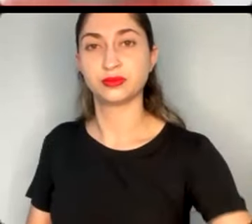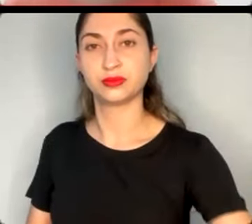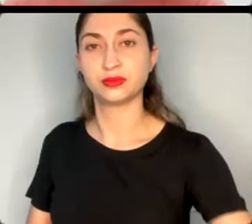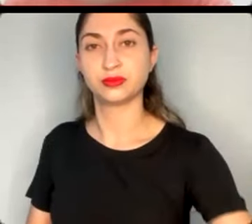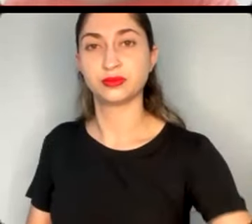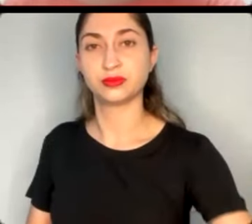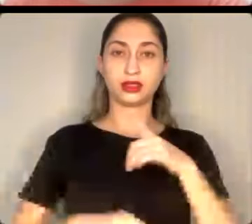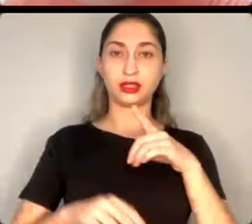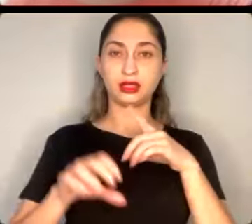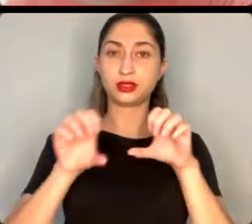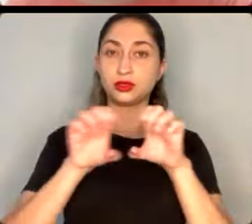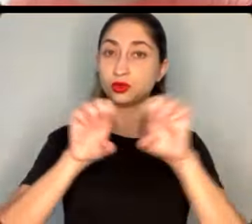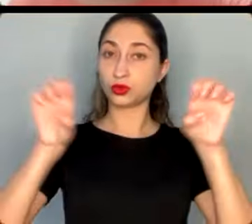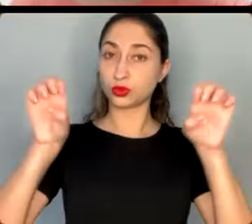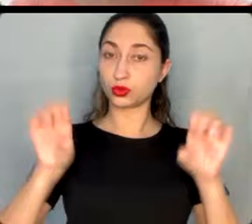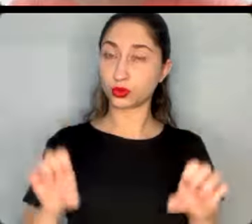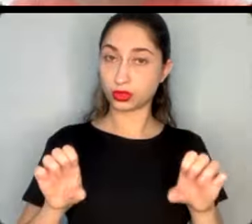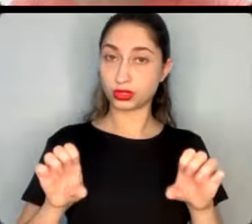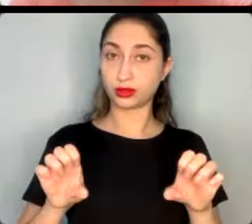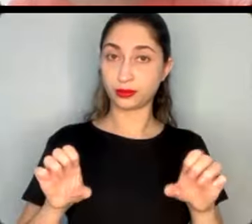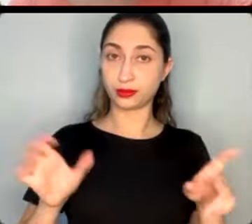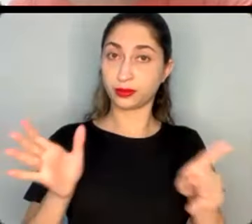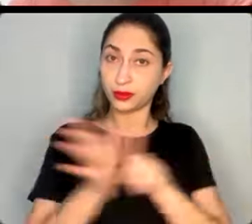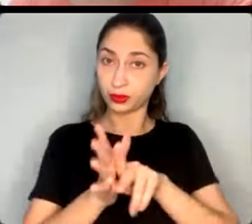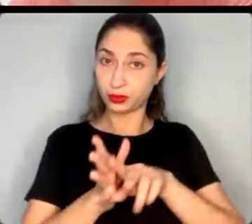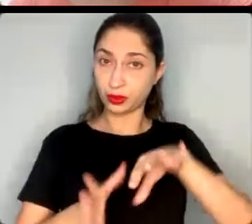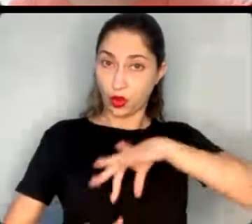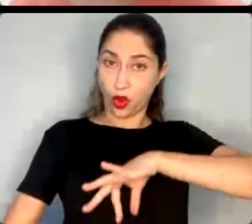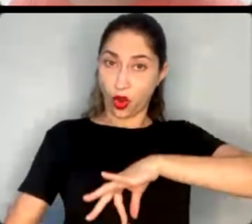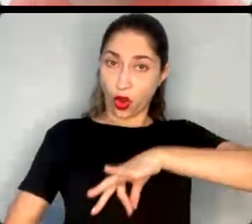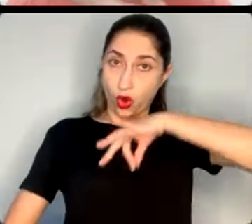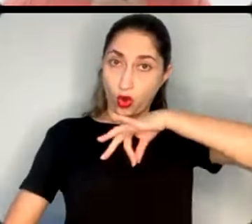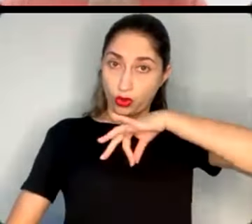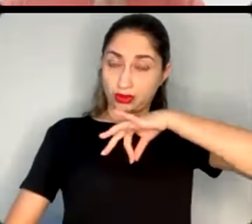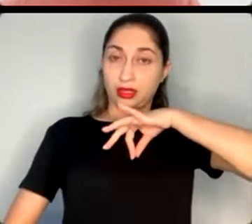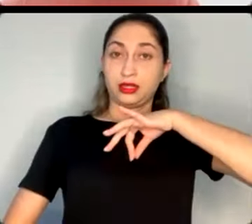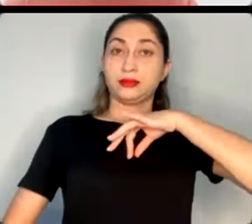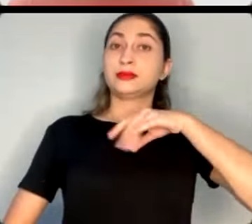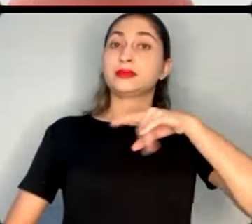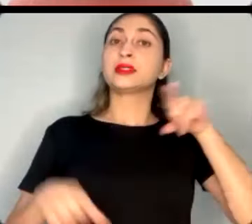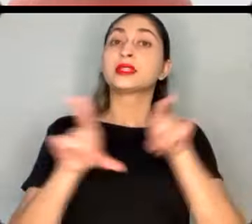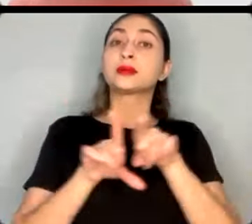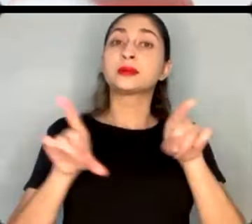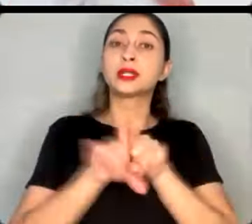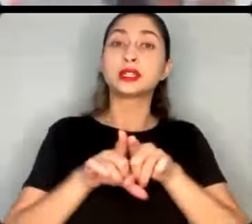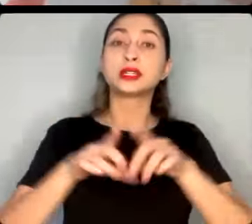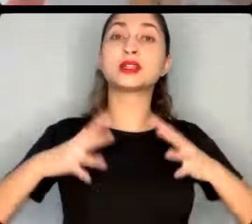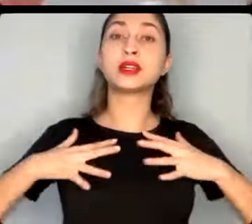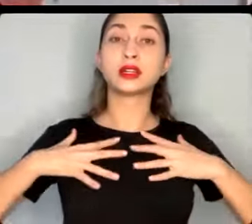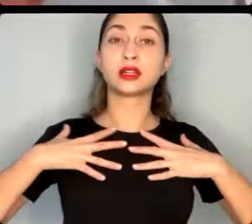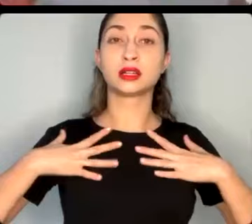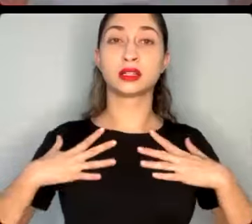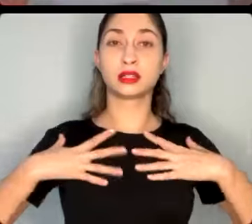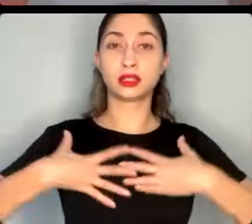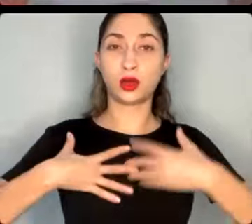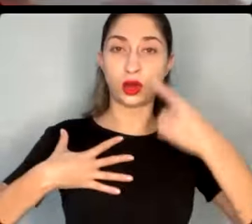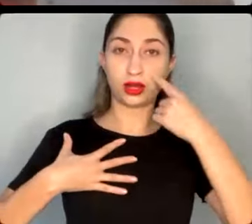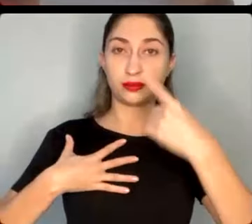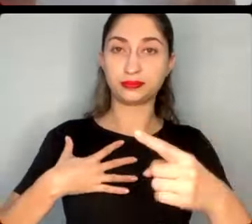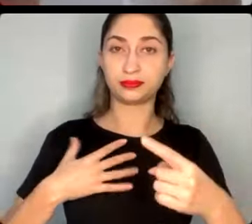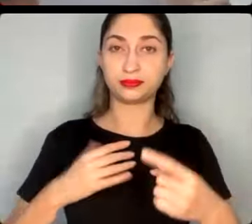estruturadas na coluna atrás e no osso externo na frente.